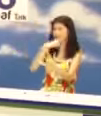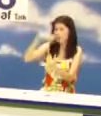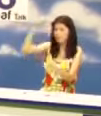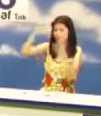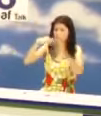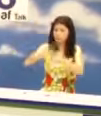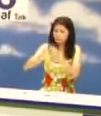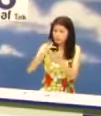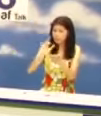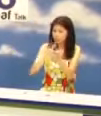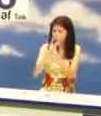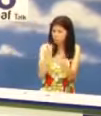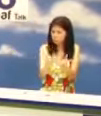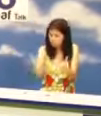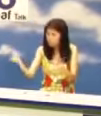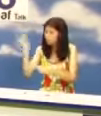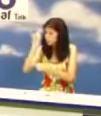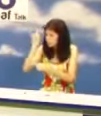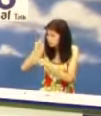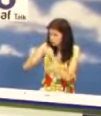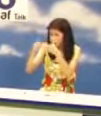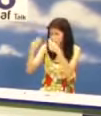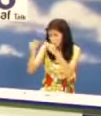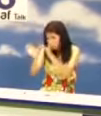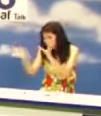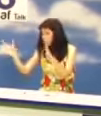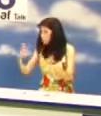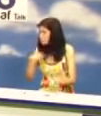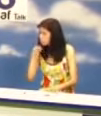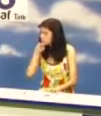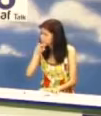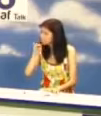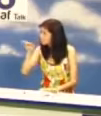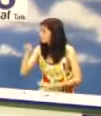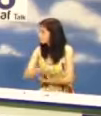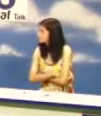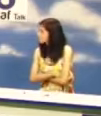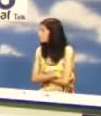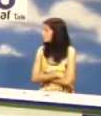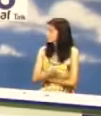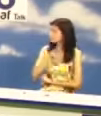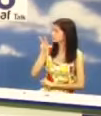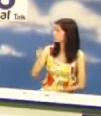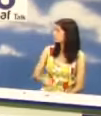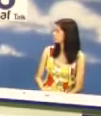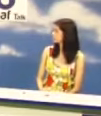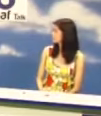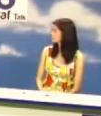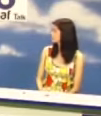ะยังไงจังก็เห็นว่าเป็นรายการที่น่าสนใจมากๆเลยแล้วก็เป็นกำลังใจให้ไทยเดฟทีวีมีการผลักดันต่อไปนะคะวันนี้ขอบคุณพี่ยูม